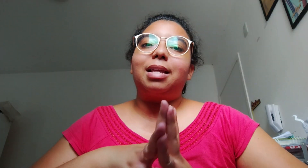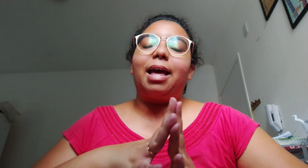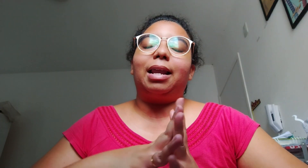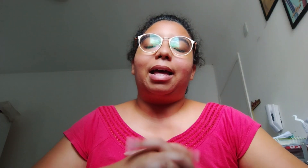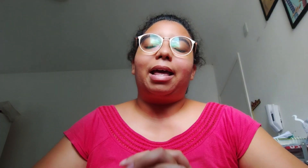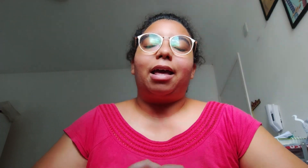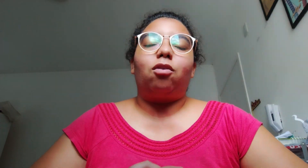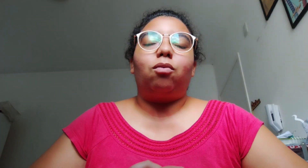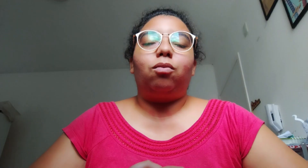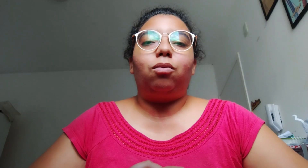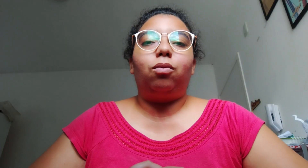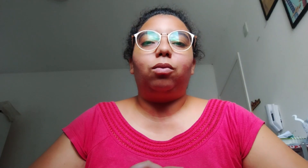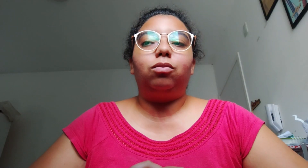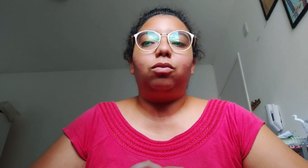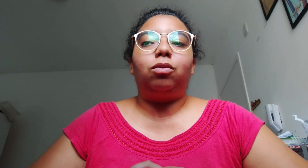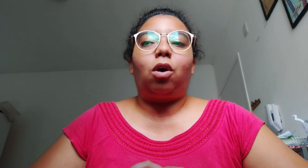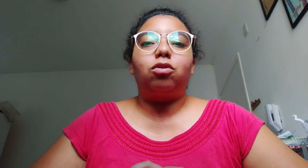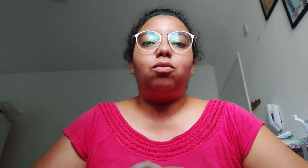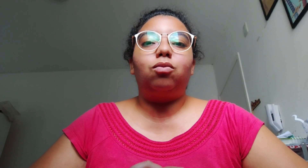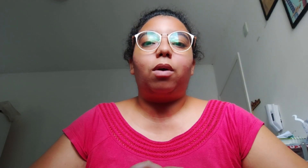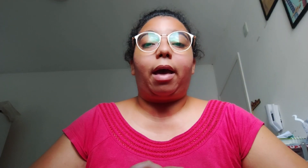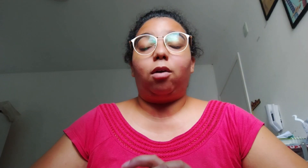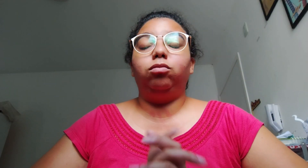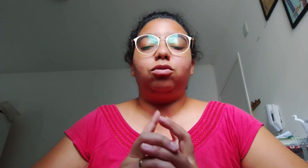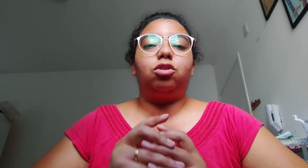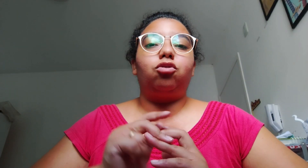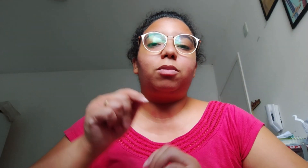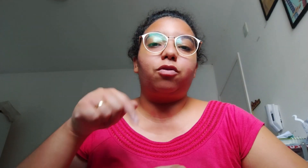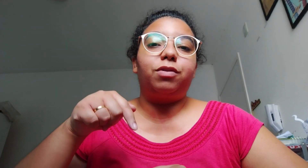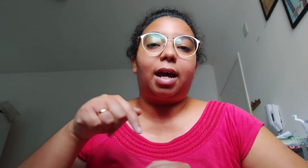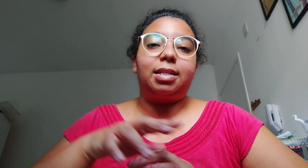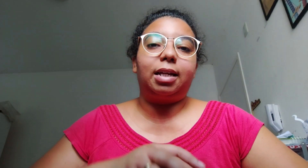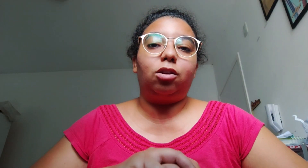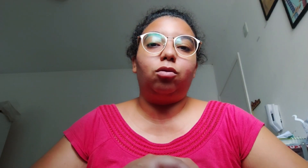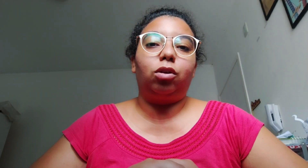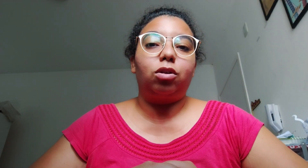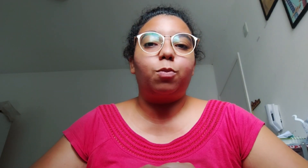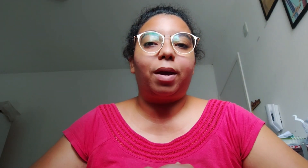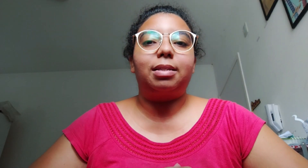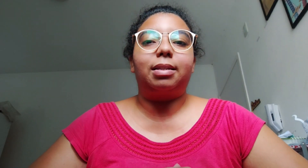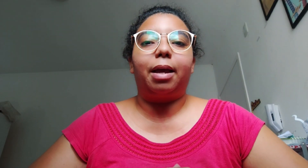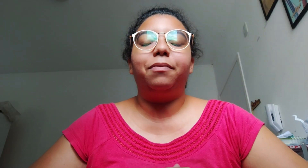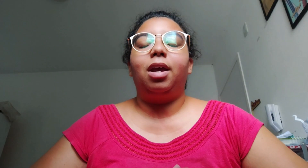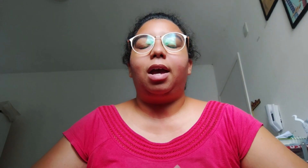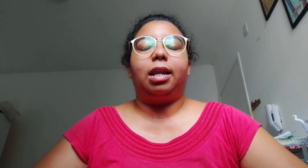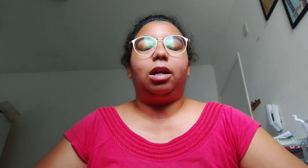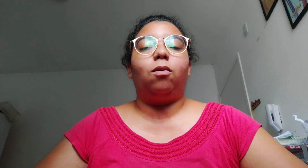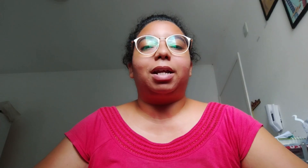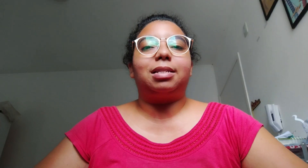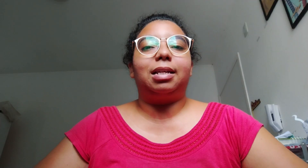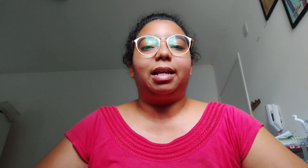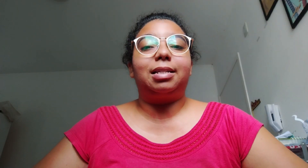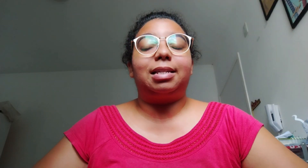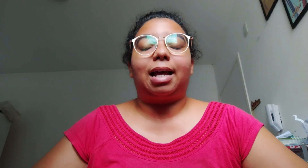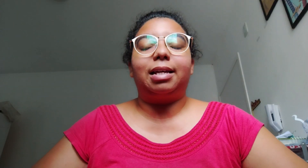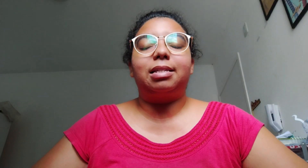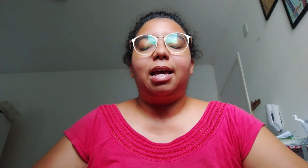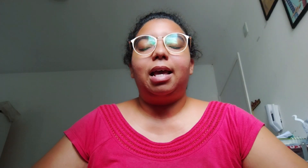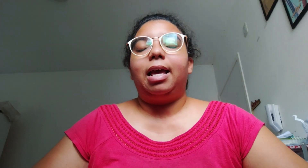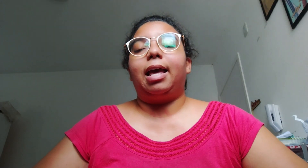ela é um dos idiomas oficiais daqui do nosso país, né? A língua brasileira de sinais, ela é